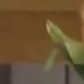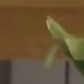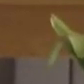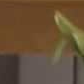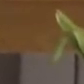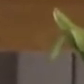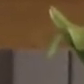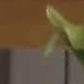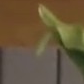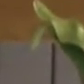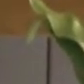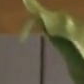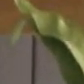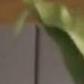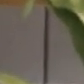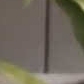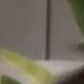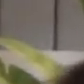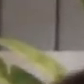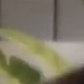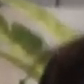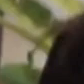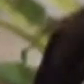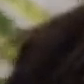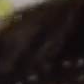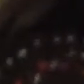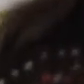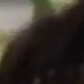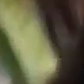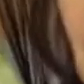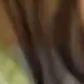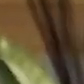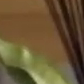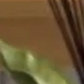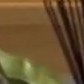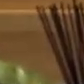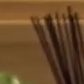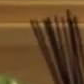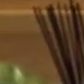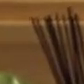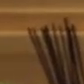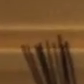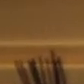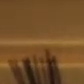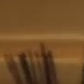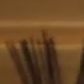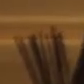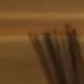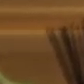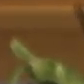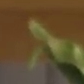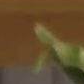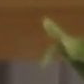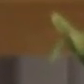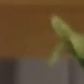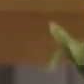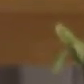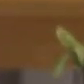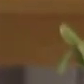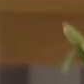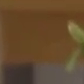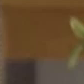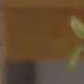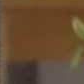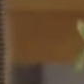desde acá se cumplen de una manera magnífica. Yo, como comentaba, he tenido la oportunidad de